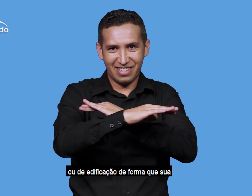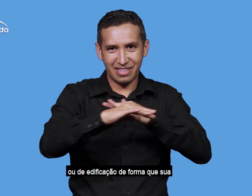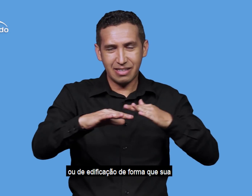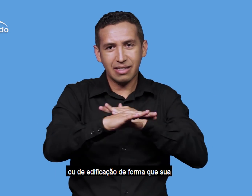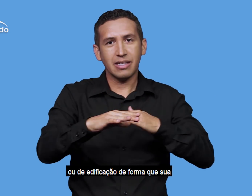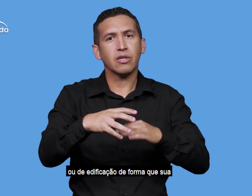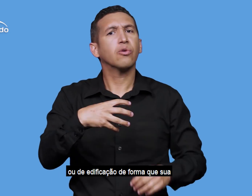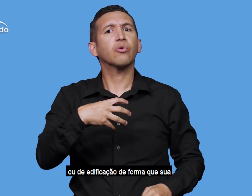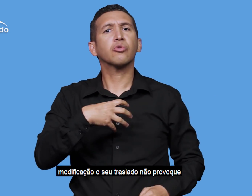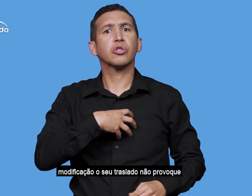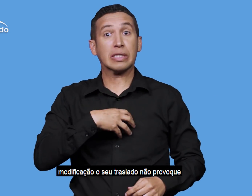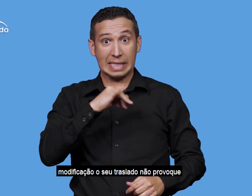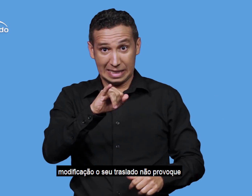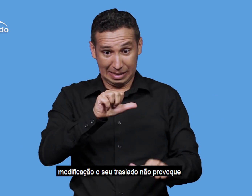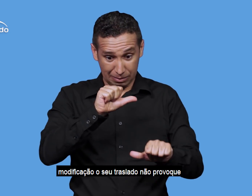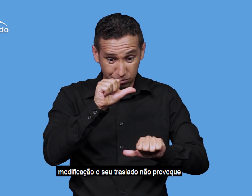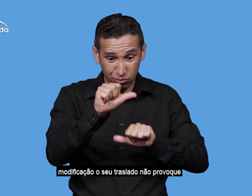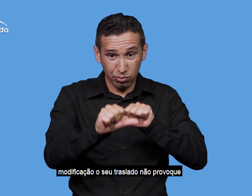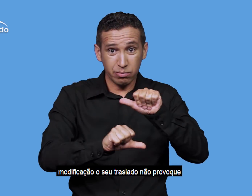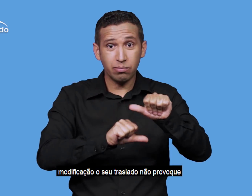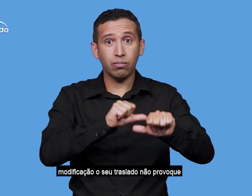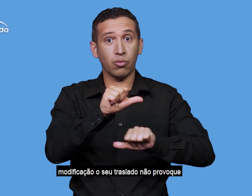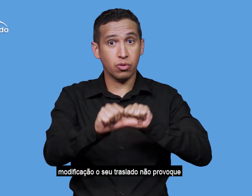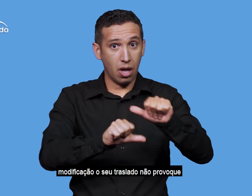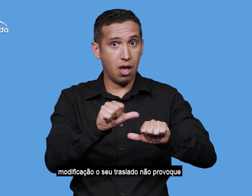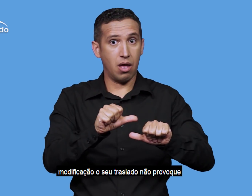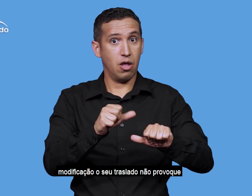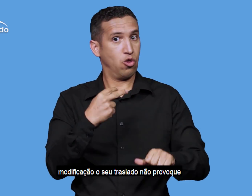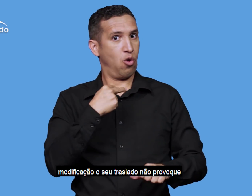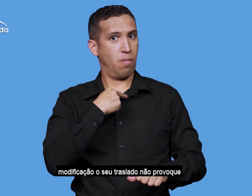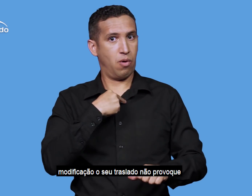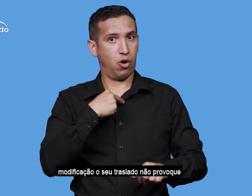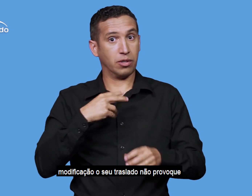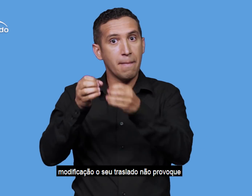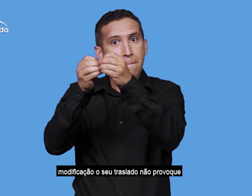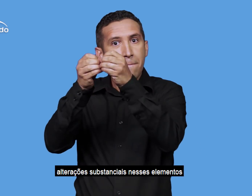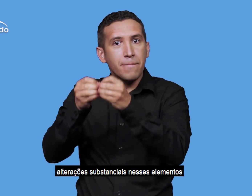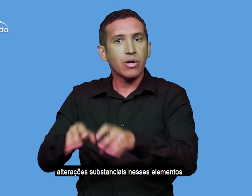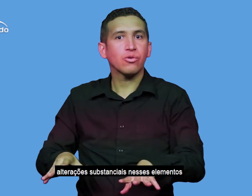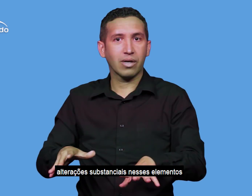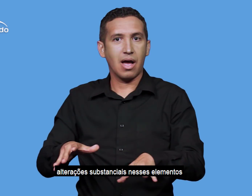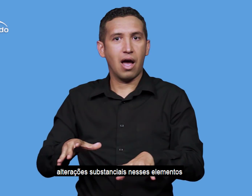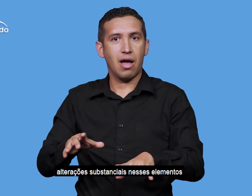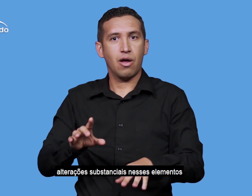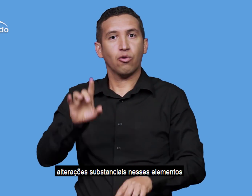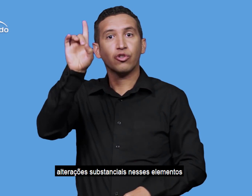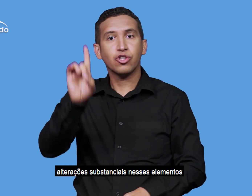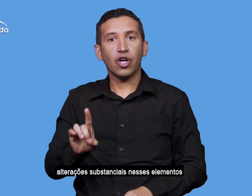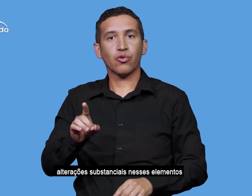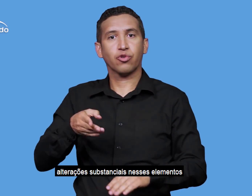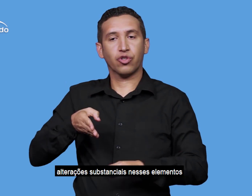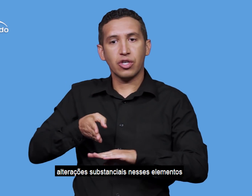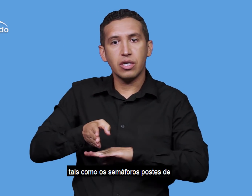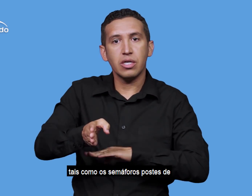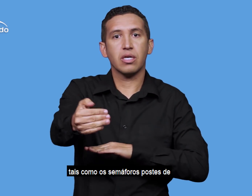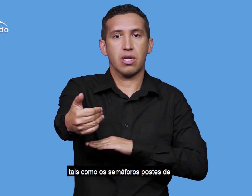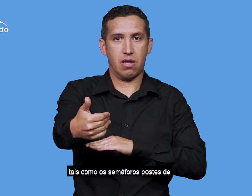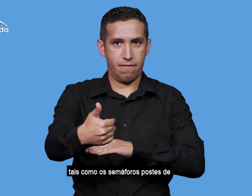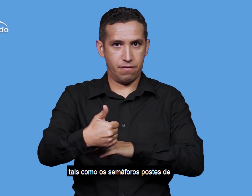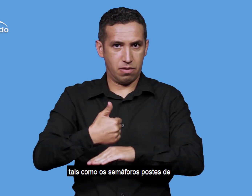forma que sua modificação o seu traslado não provoque alterações substanciais nesses elementos tais